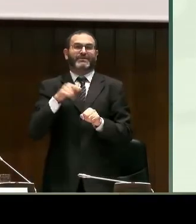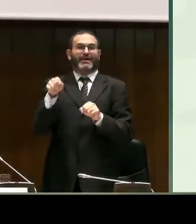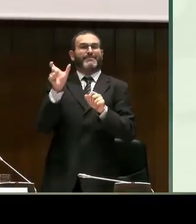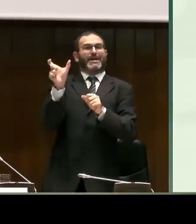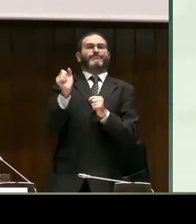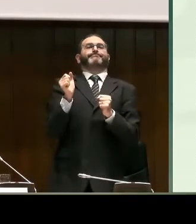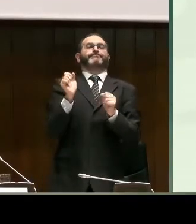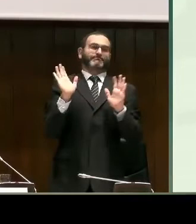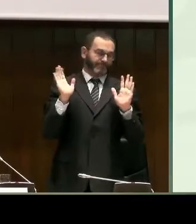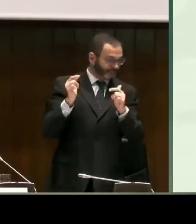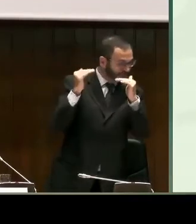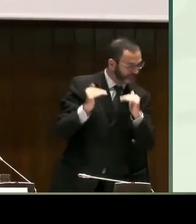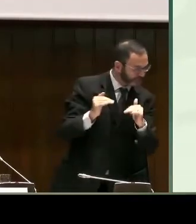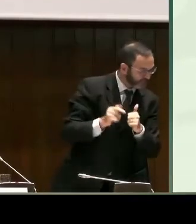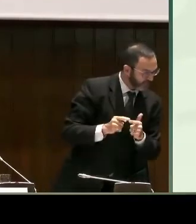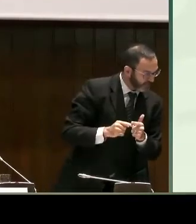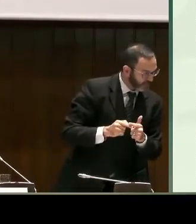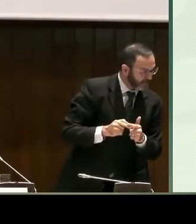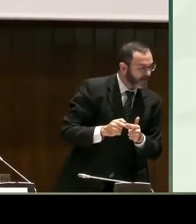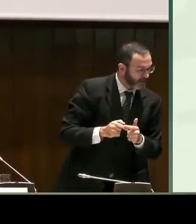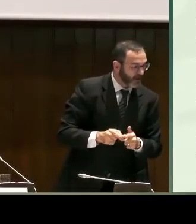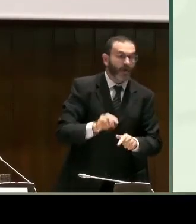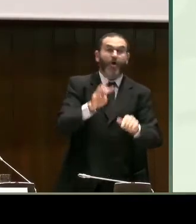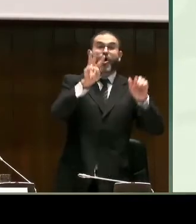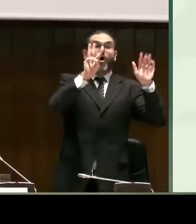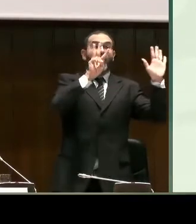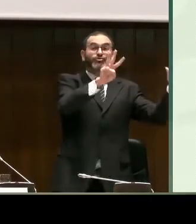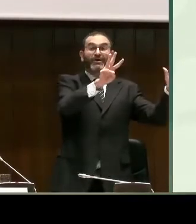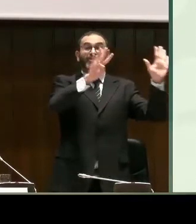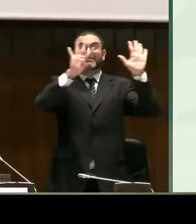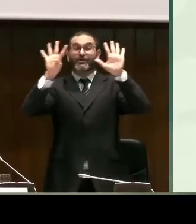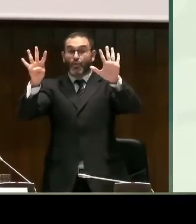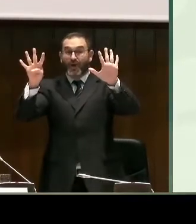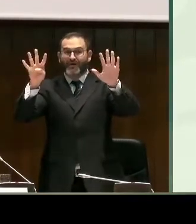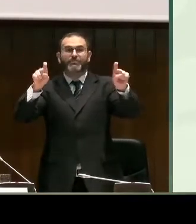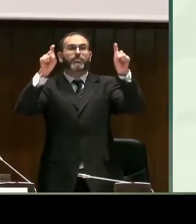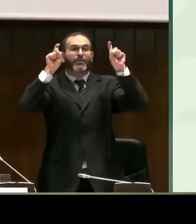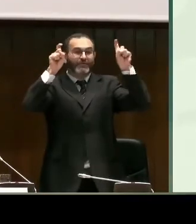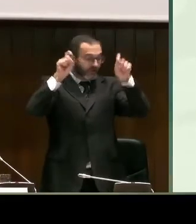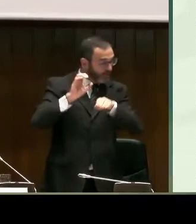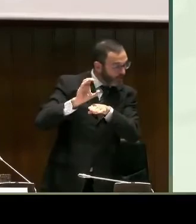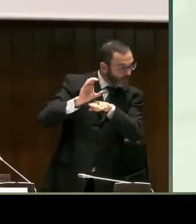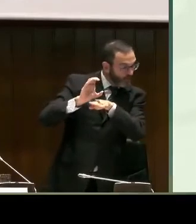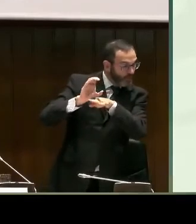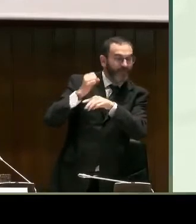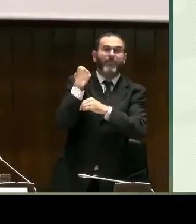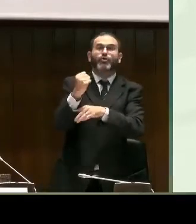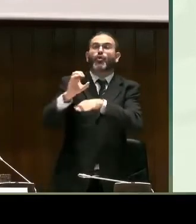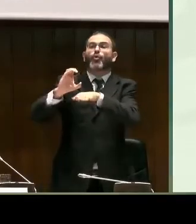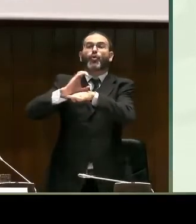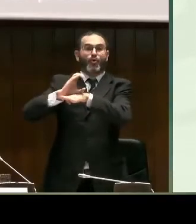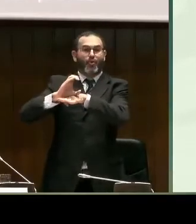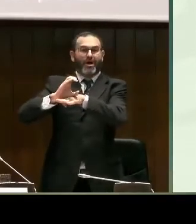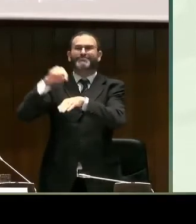signos, y así se recoge de forma literal. Esa palabra es cuestionable para nosotros, conocedores de la lengua de signos. También 89